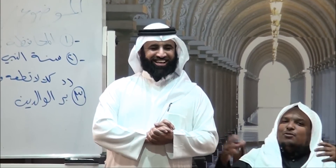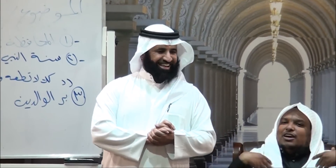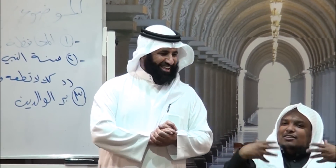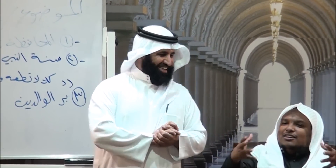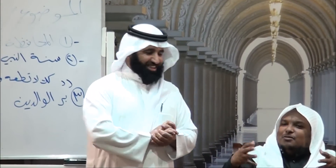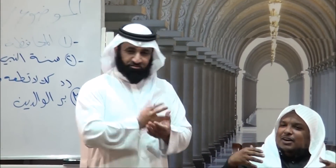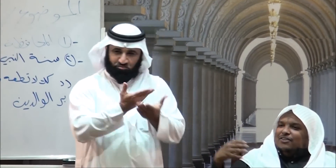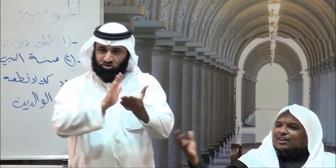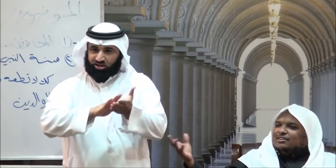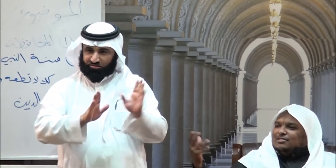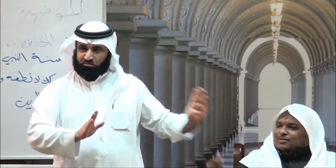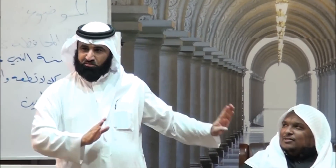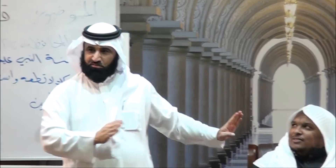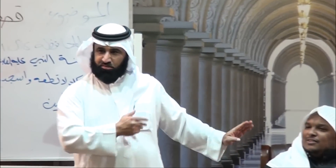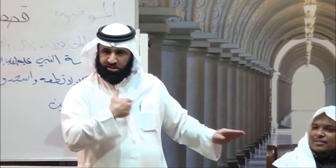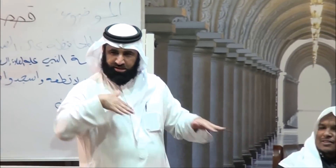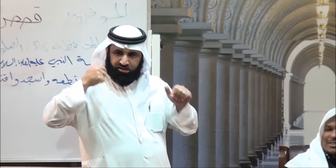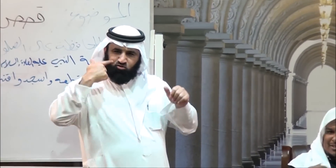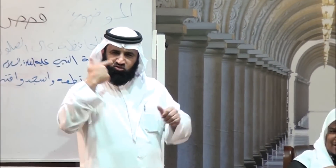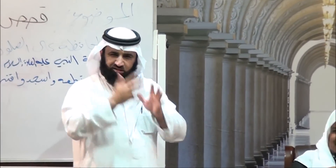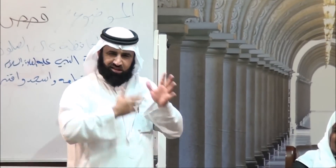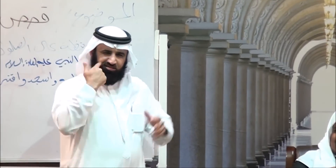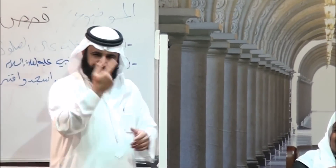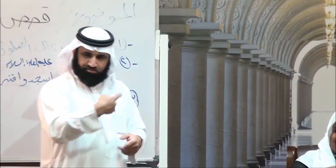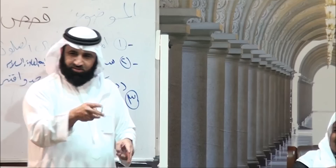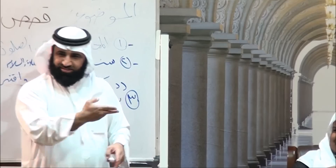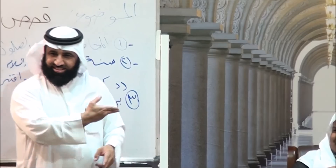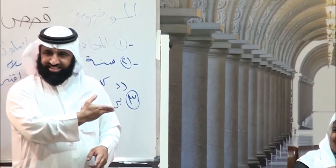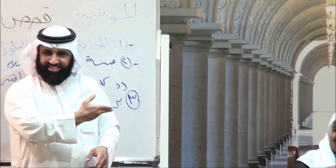قل لها تبوني أتنجي مرة ولا أتنجي مرة.